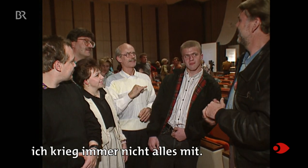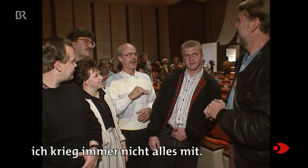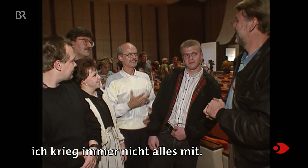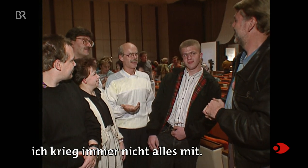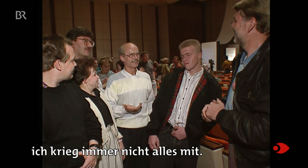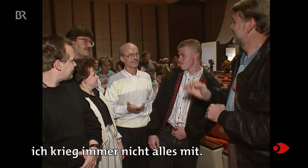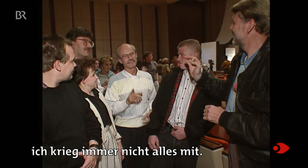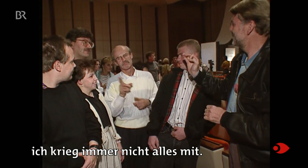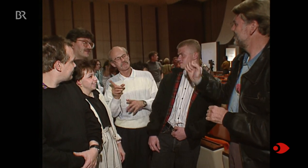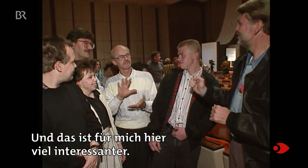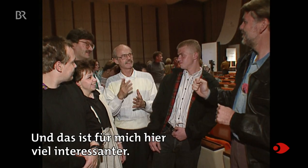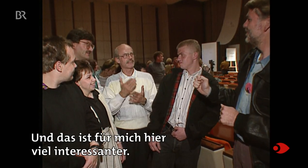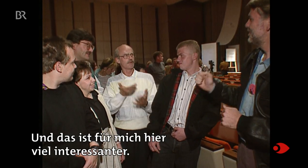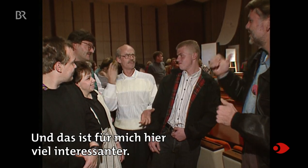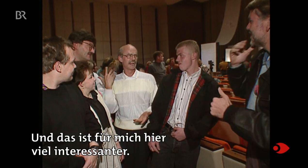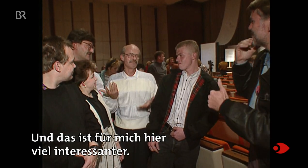kriege immer nicht alles mit und es ist für mich hier viel interessanter.